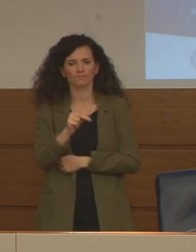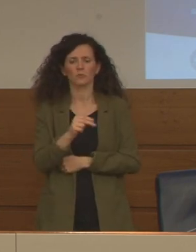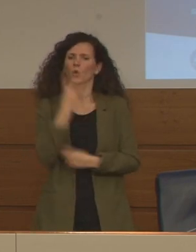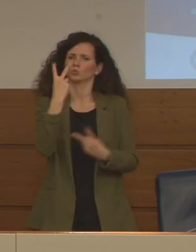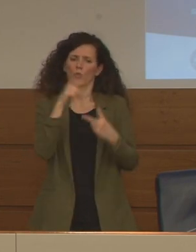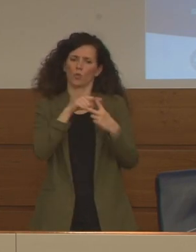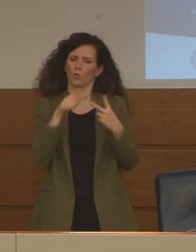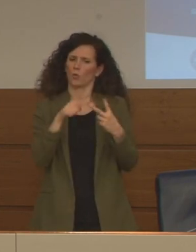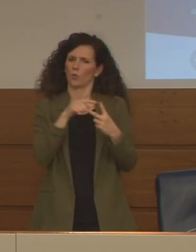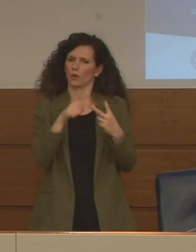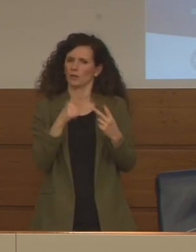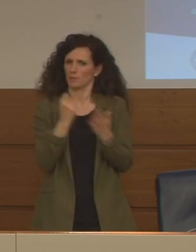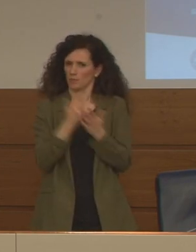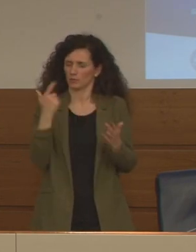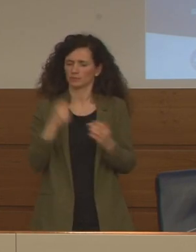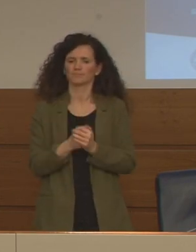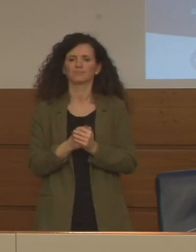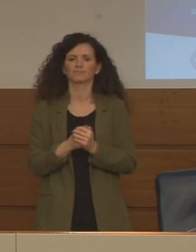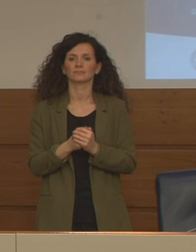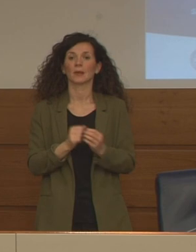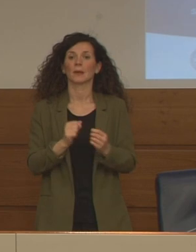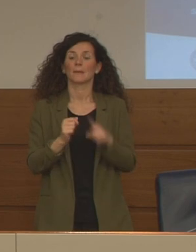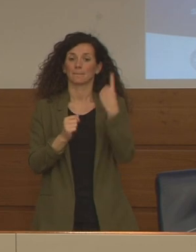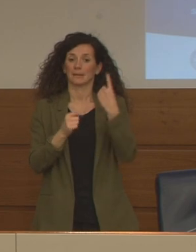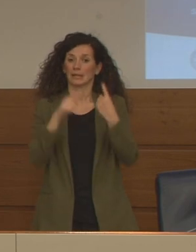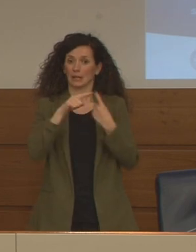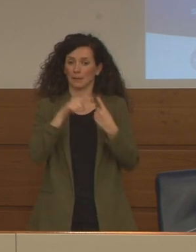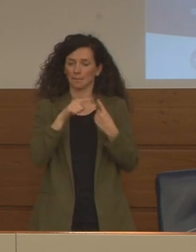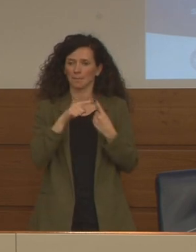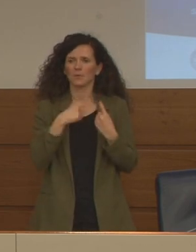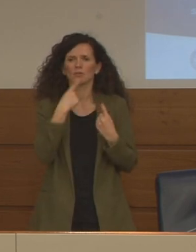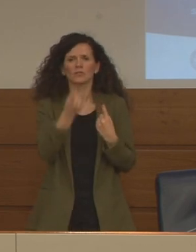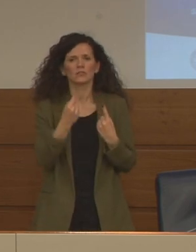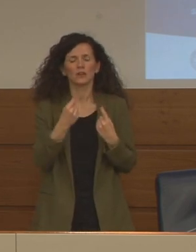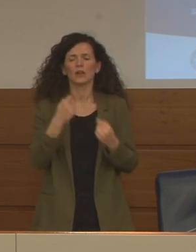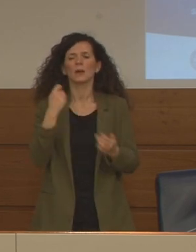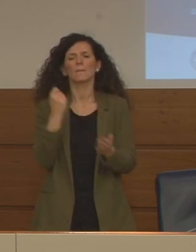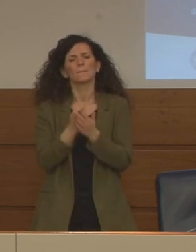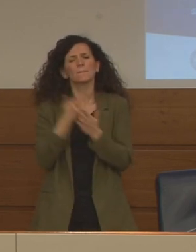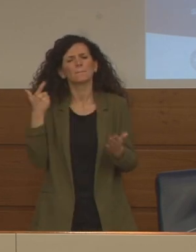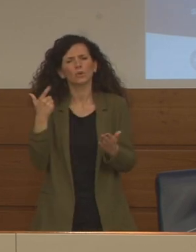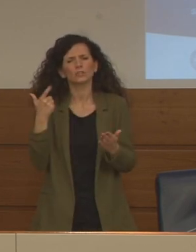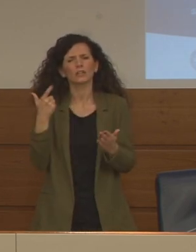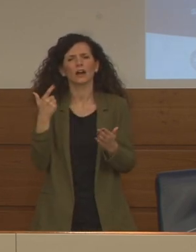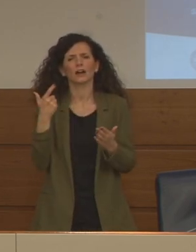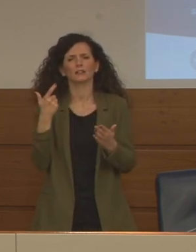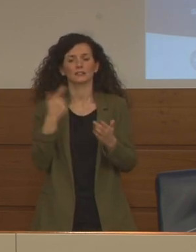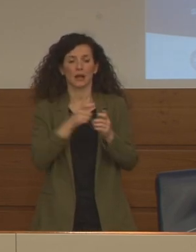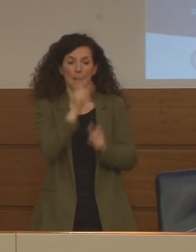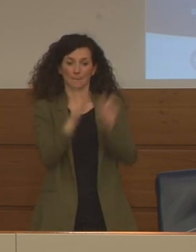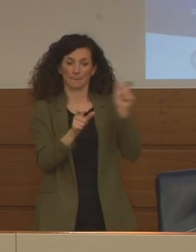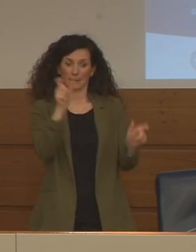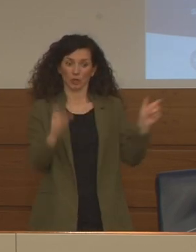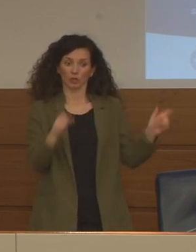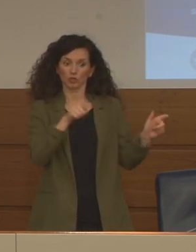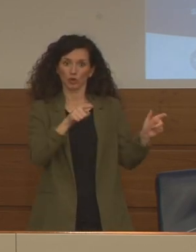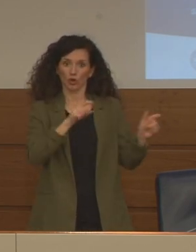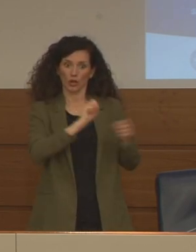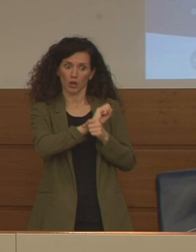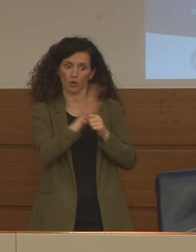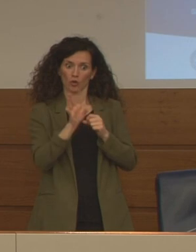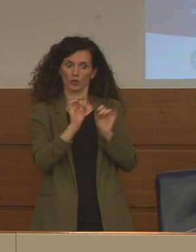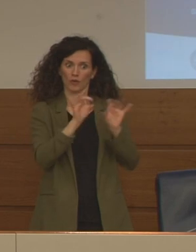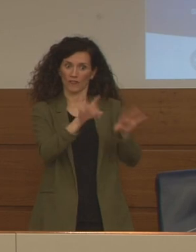che vorrei sottolineare il primo aspetto che voglio sottolineare è l'importanza per le persone che sono positive con poche